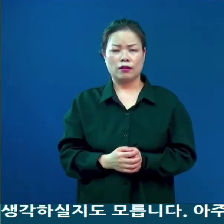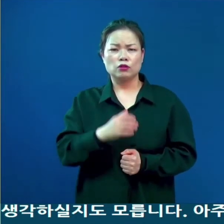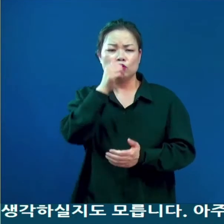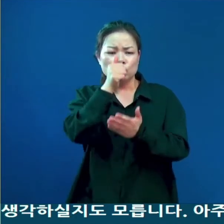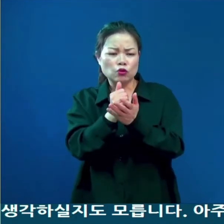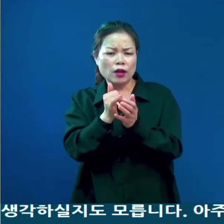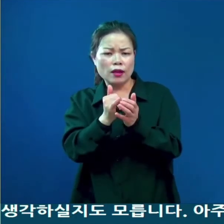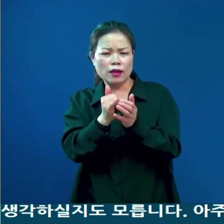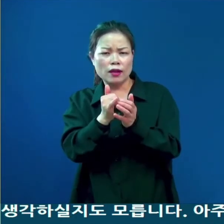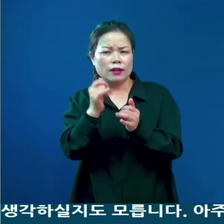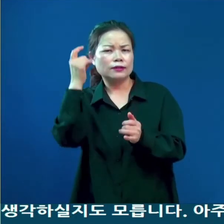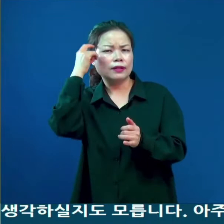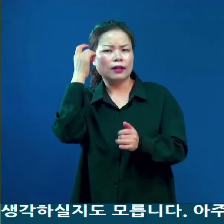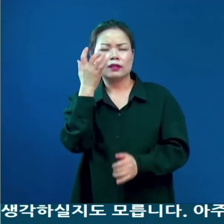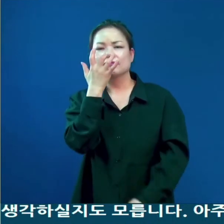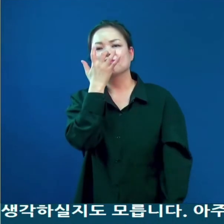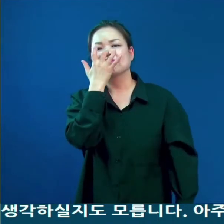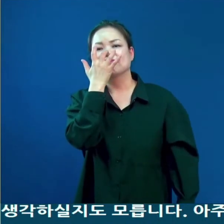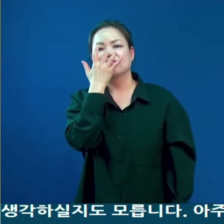죄 인식이 무뎌져 있다는 거예요.